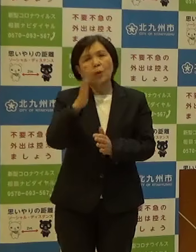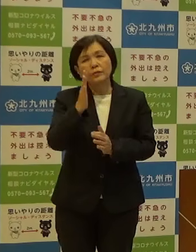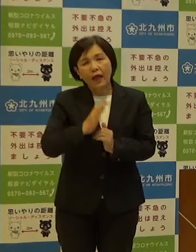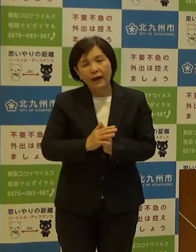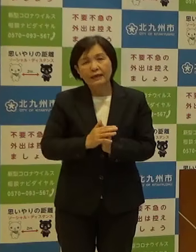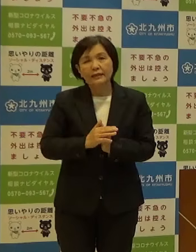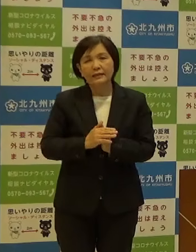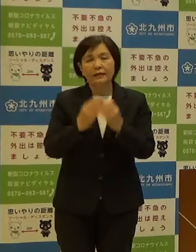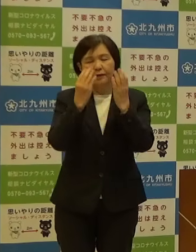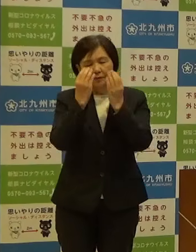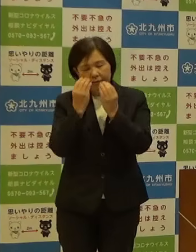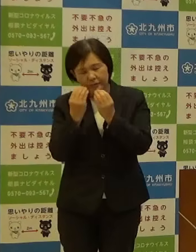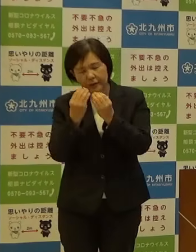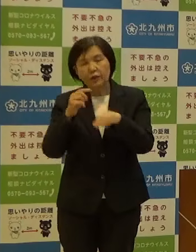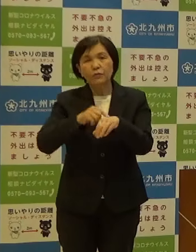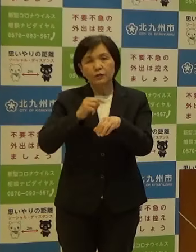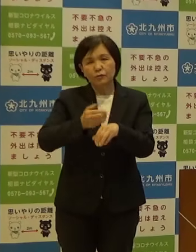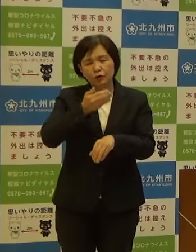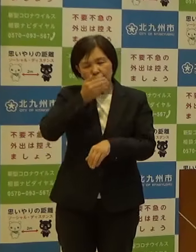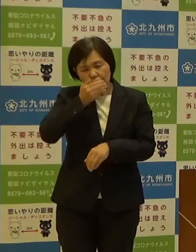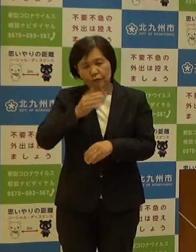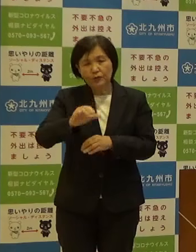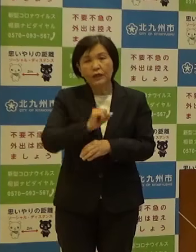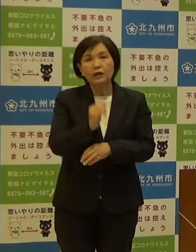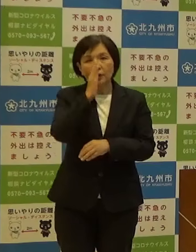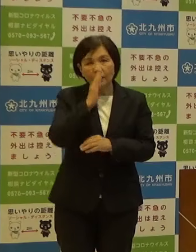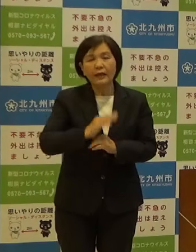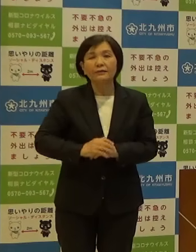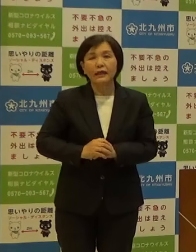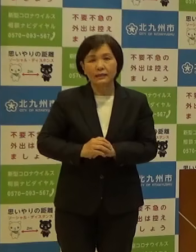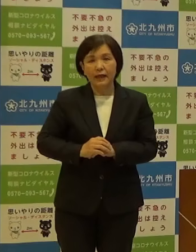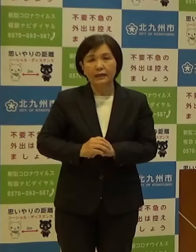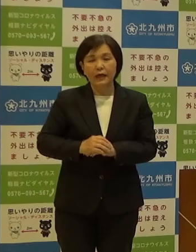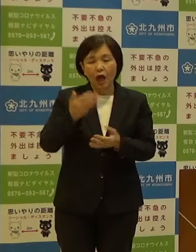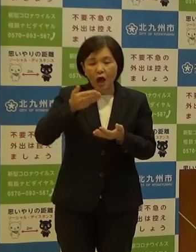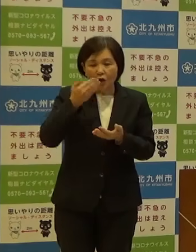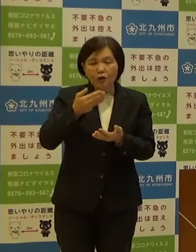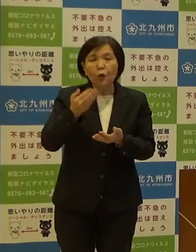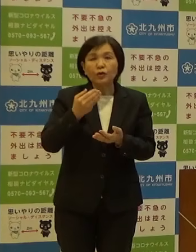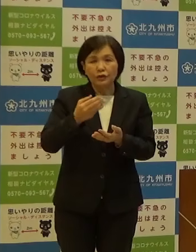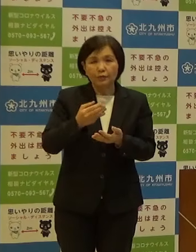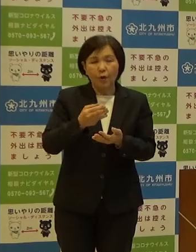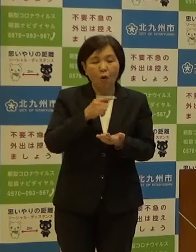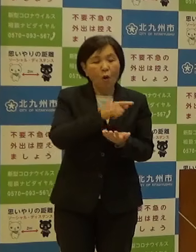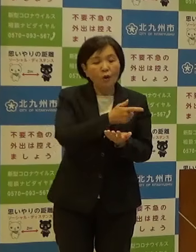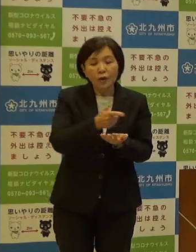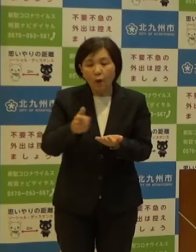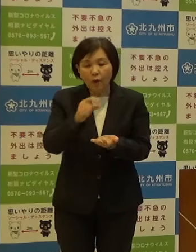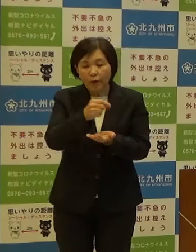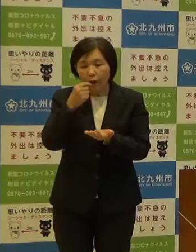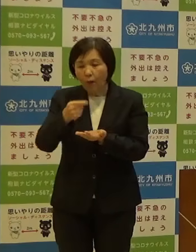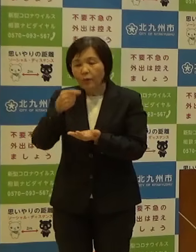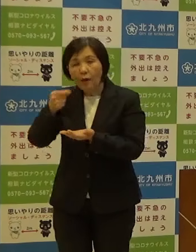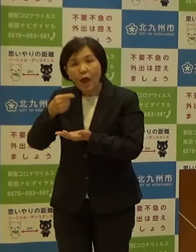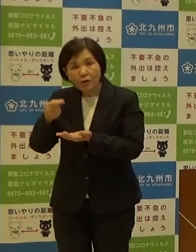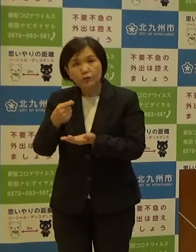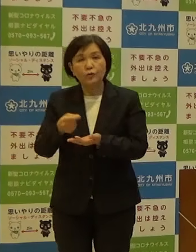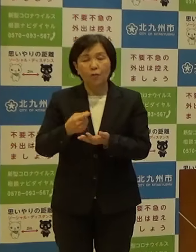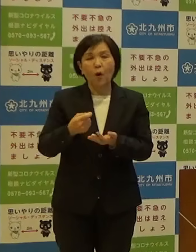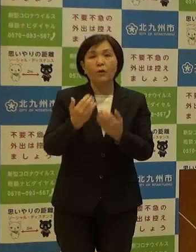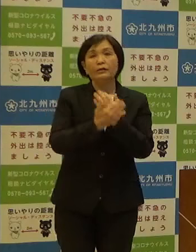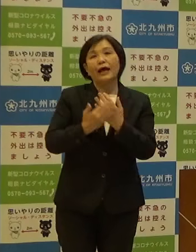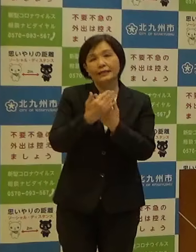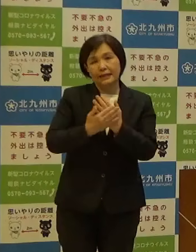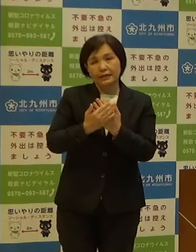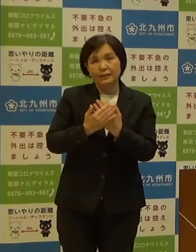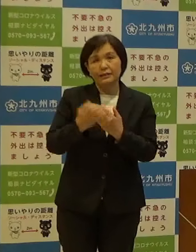って、バランスの取れたこの食事をして、そしてできるだけストレスをためないように、運動不足